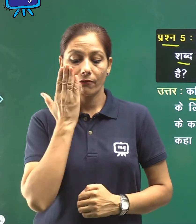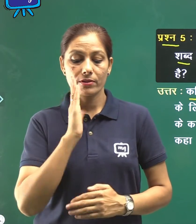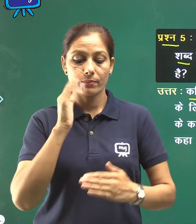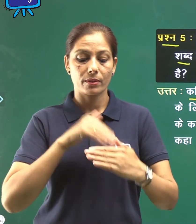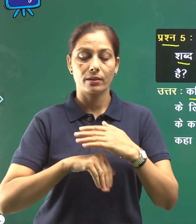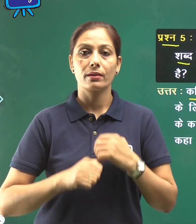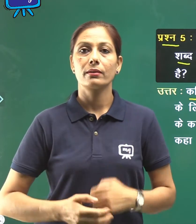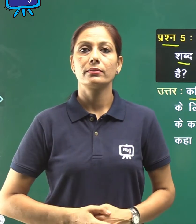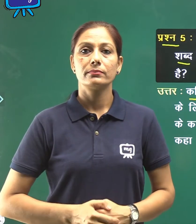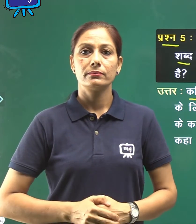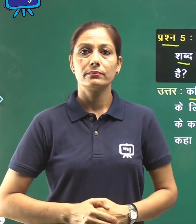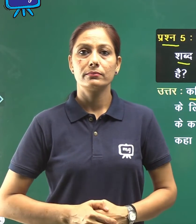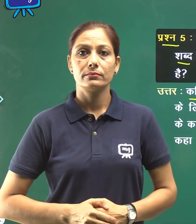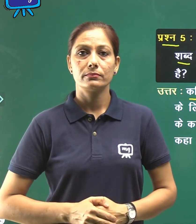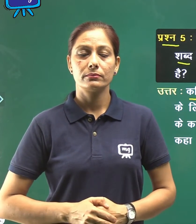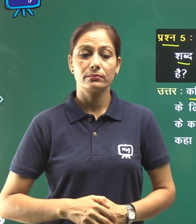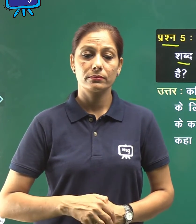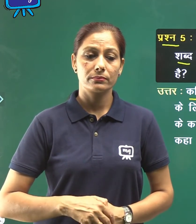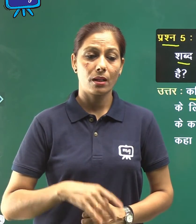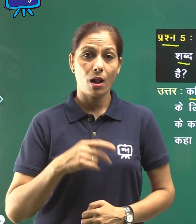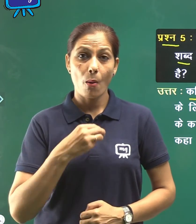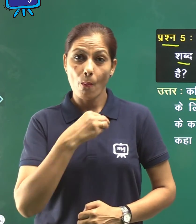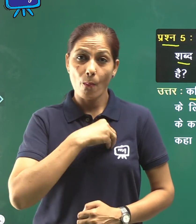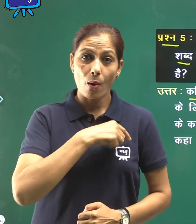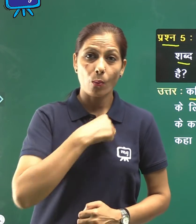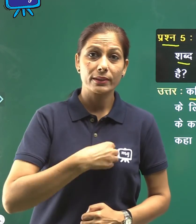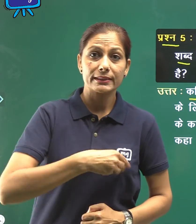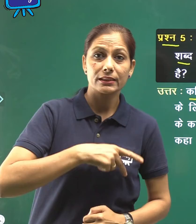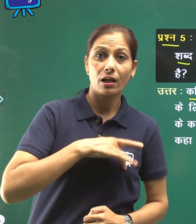में भावों की अभिव्यक्ति के लिए